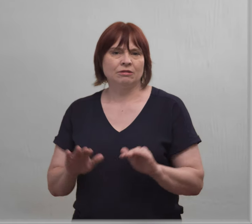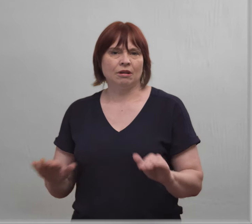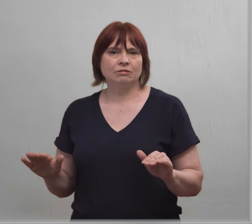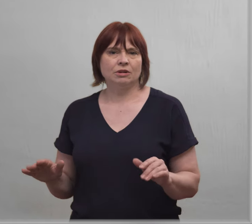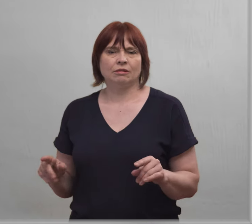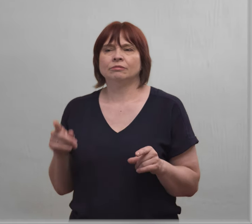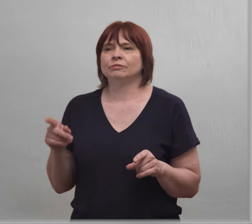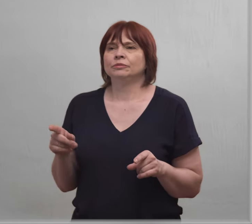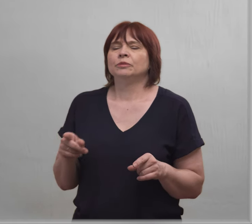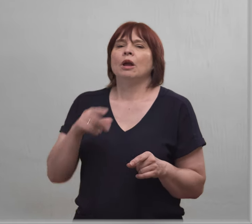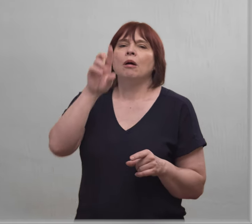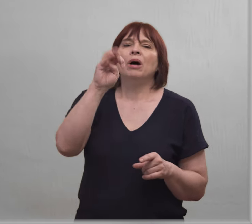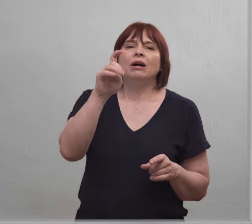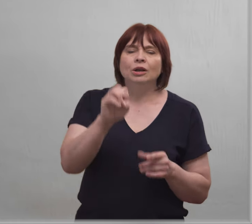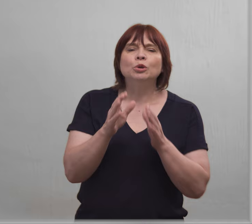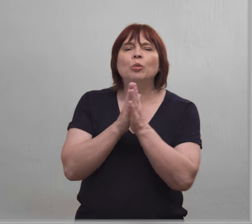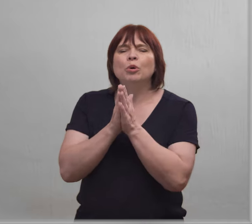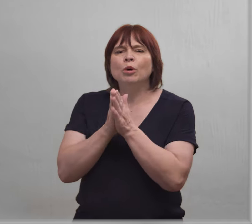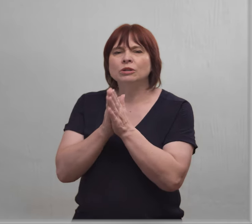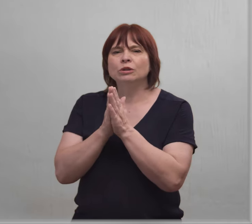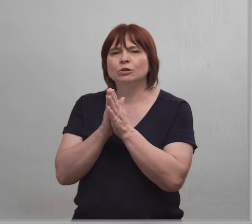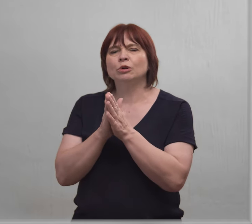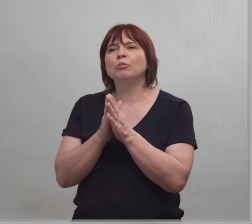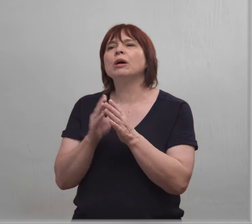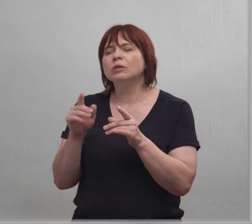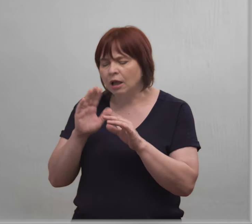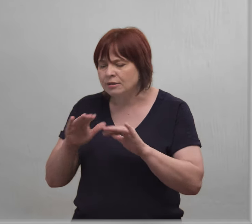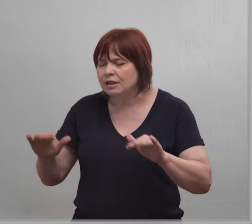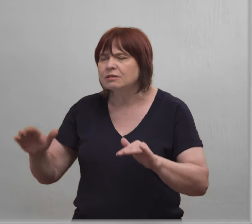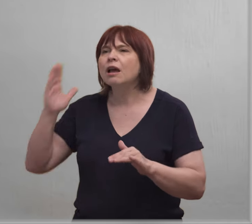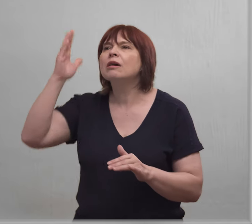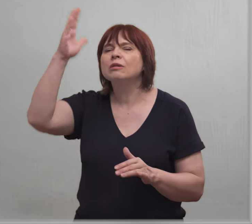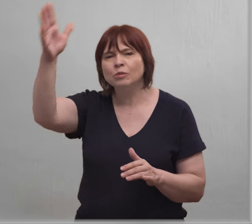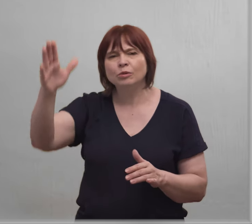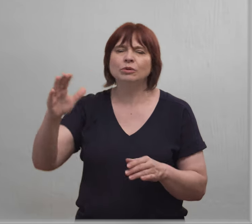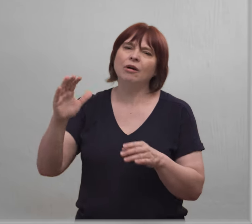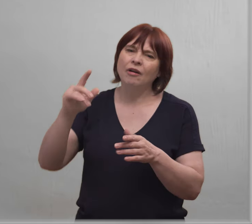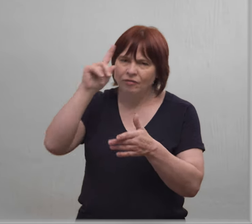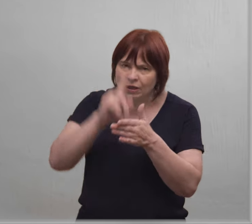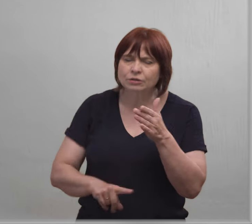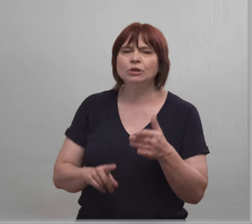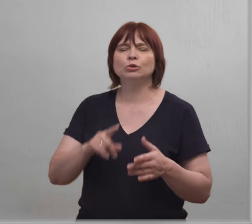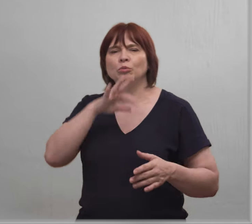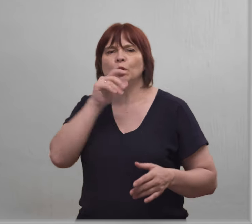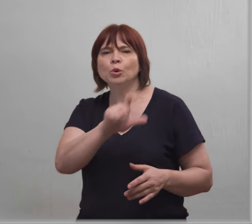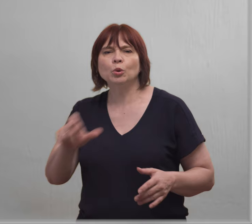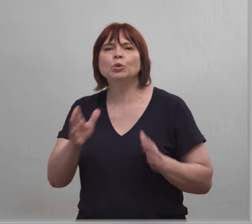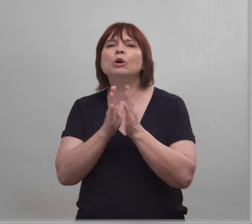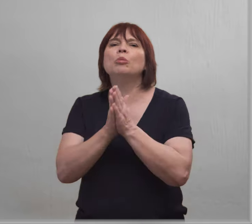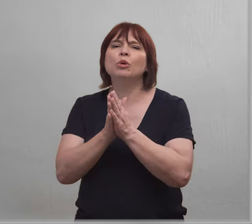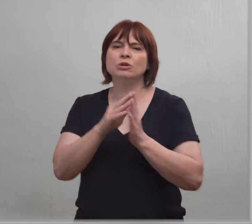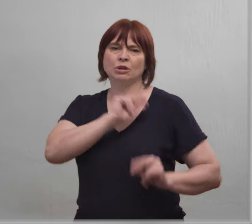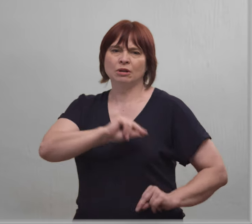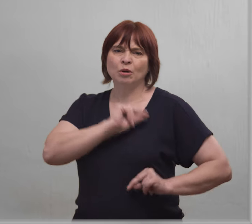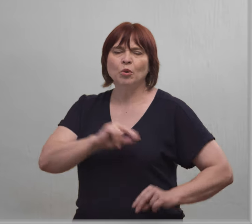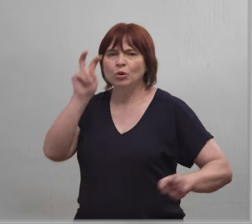за благость, будущность и надежду для детей, и трудоустройство, что тоже очень важно, и много уже сегодня перекликалось и